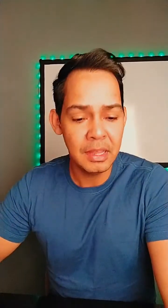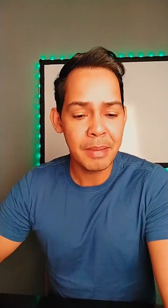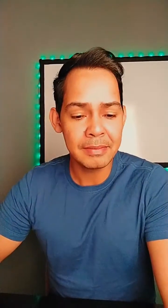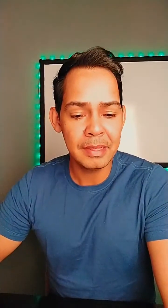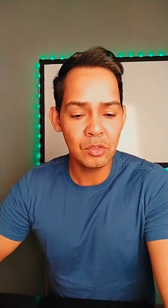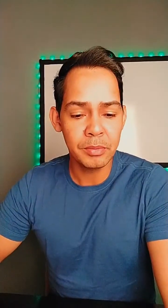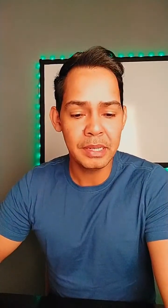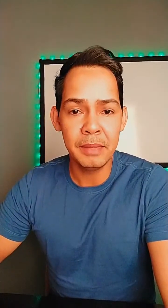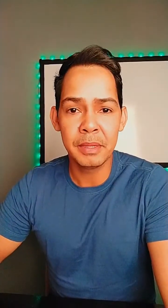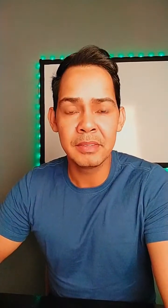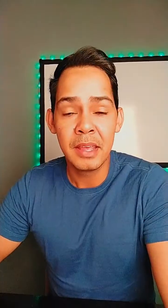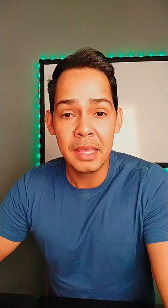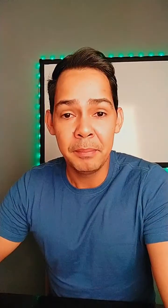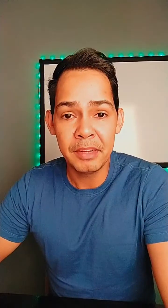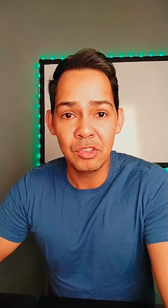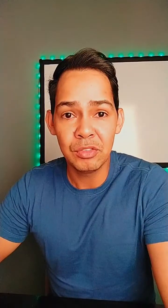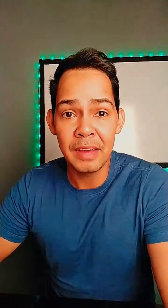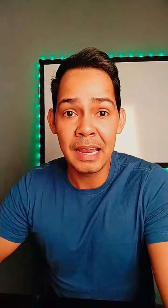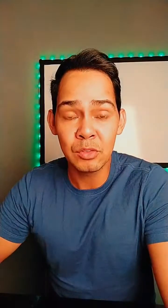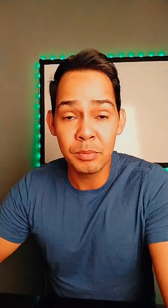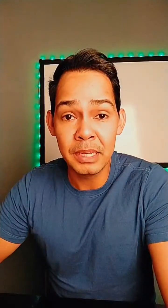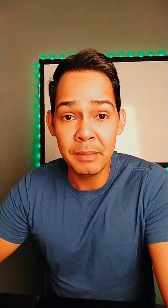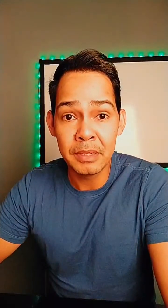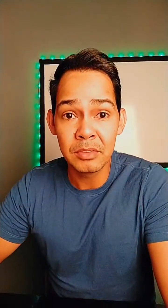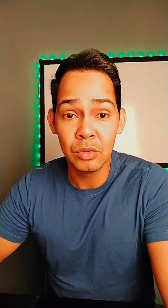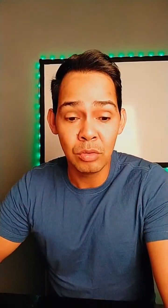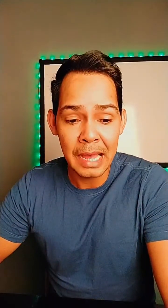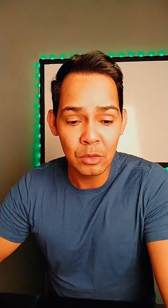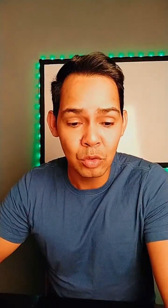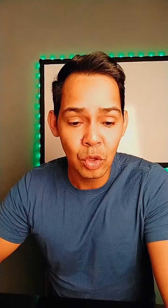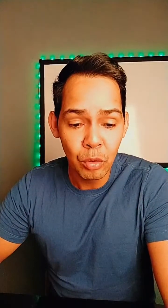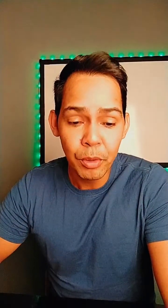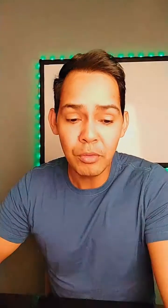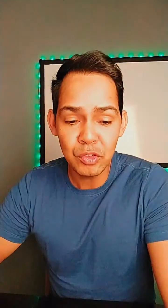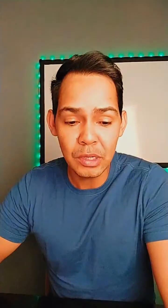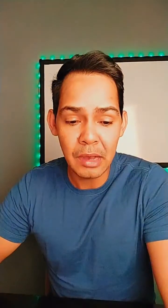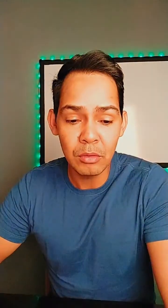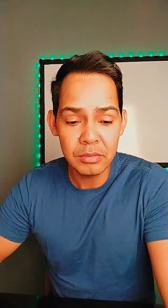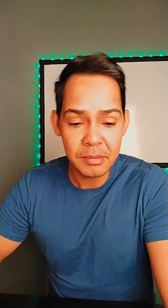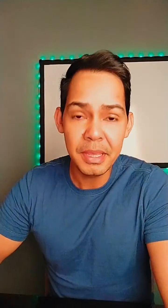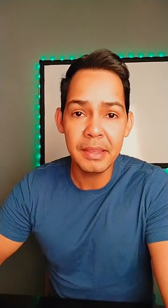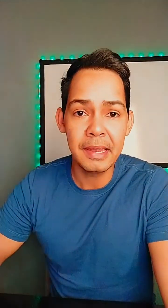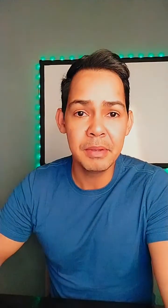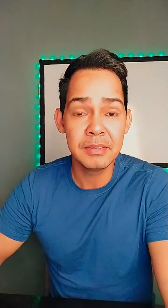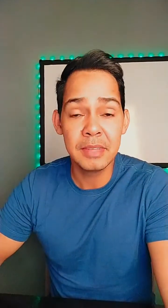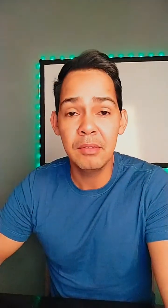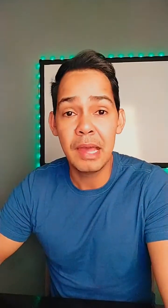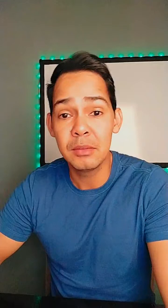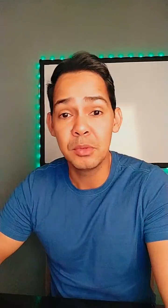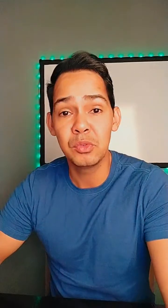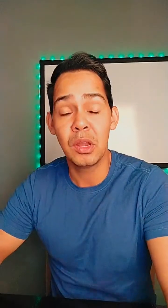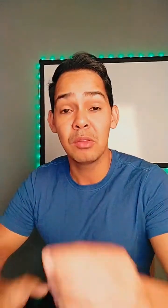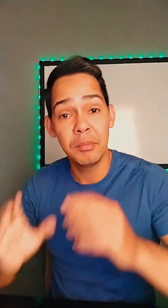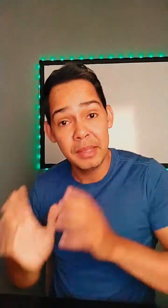debater sobre Libras e para a gente falar sobre Libras no lado profissional. Sabia que a Libras tem um lado profissional também? Não é